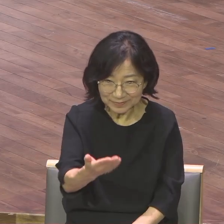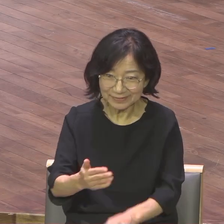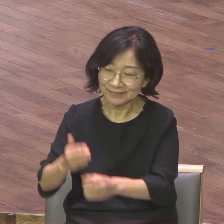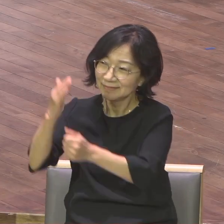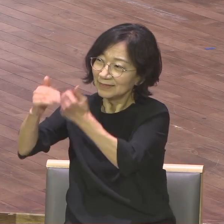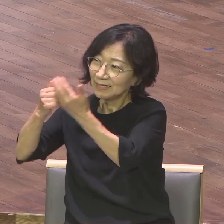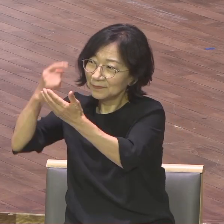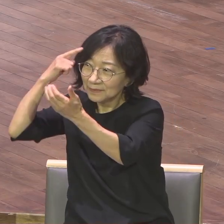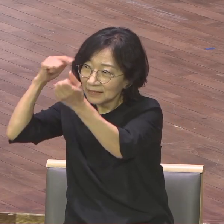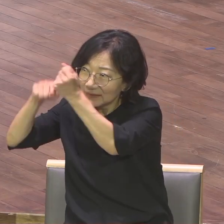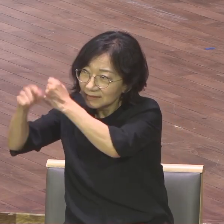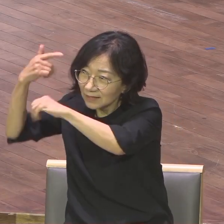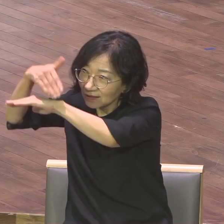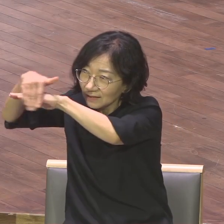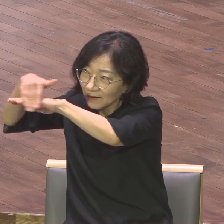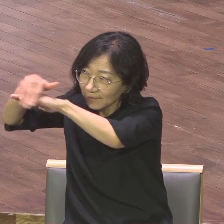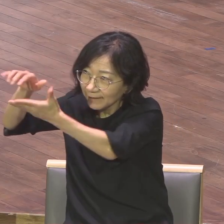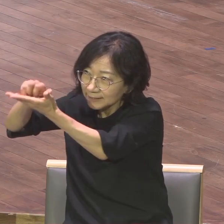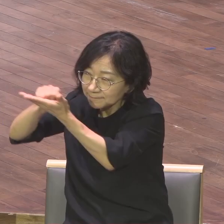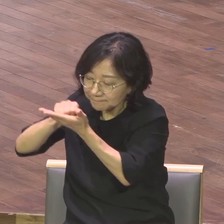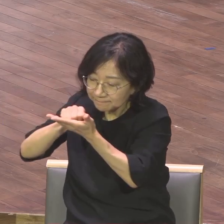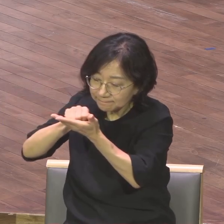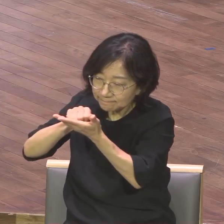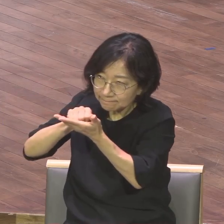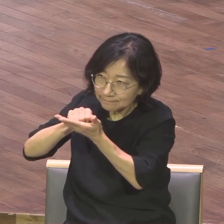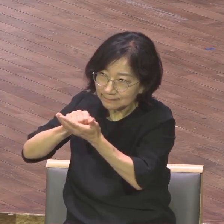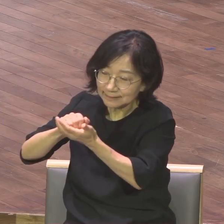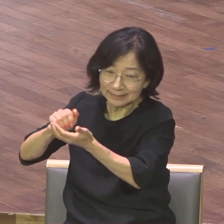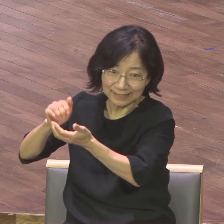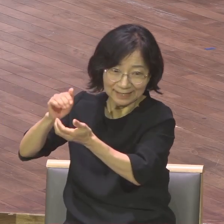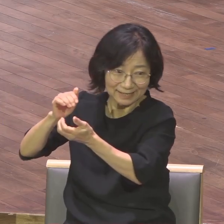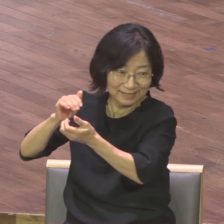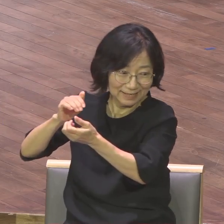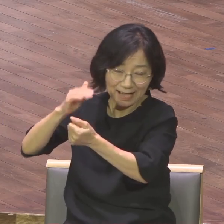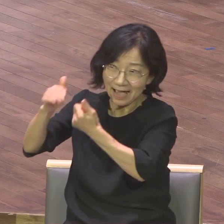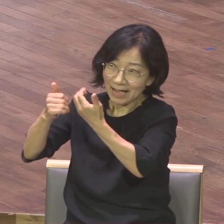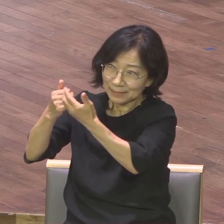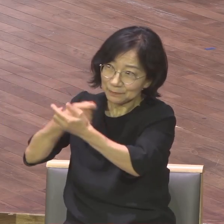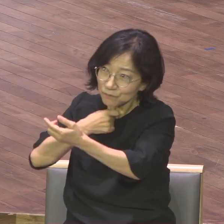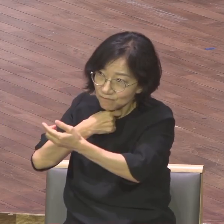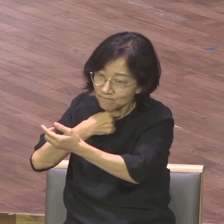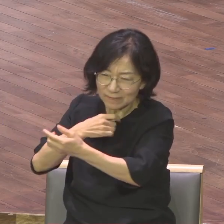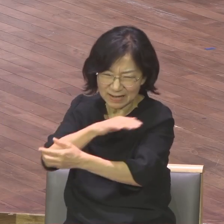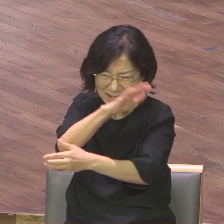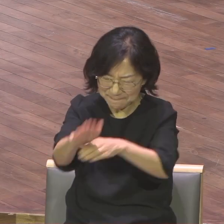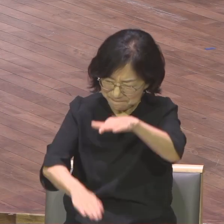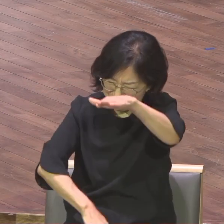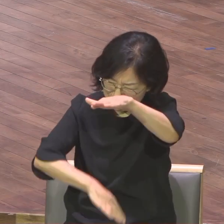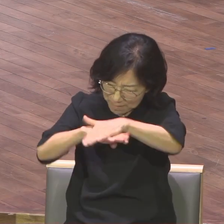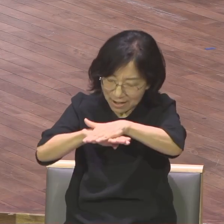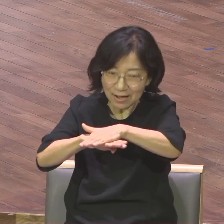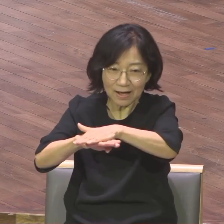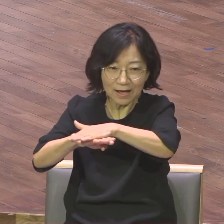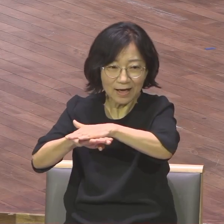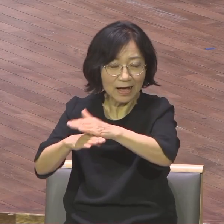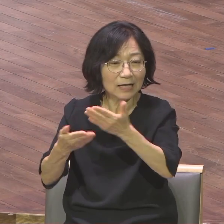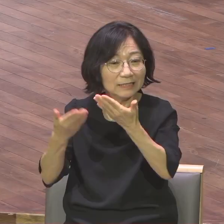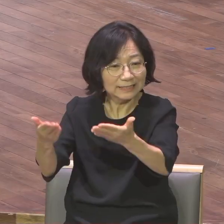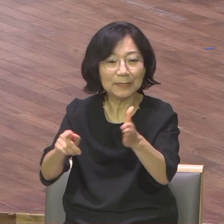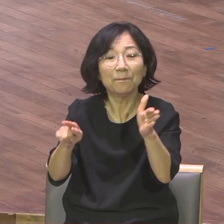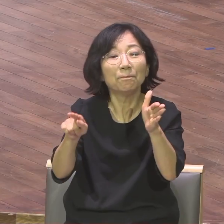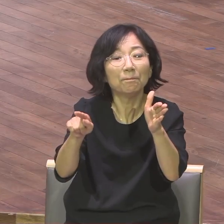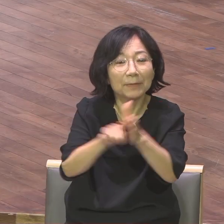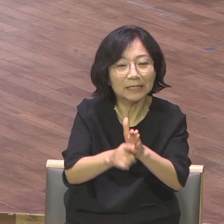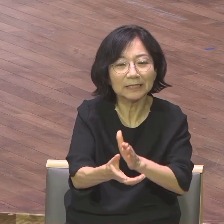품고 하나님의 기대치를 최고로 충족시키는 믿음의 사람들 되시기를 주님으로